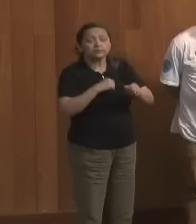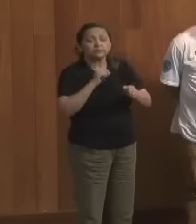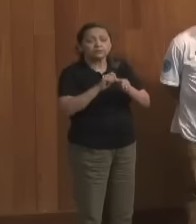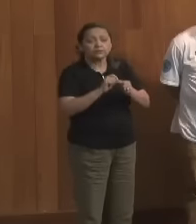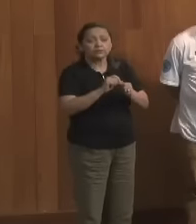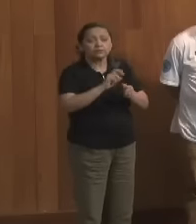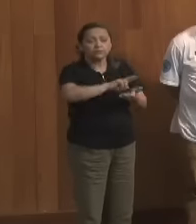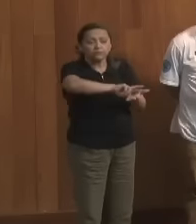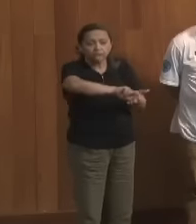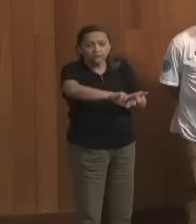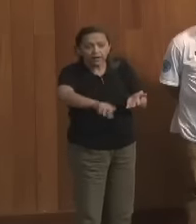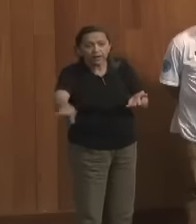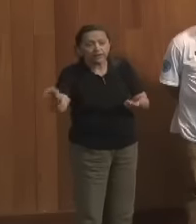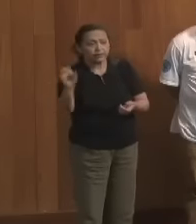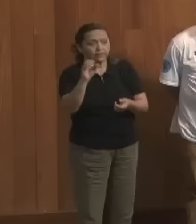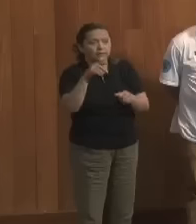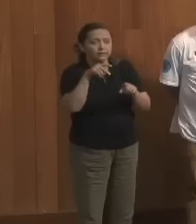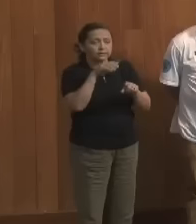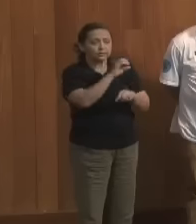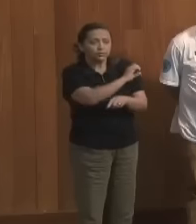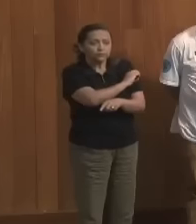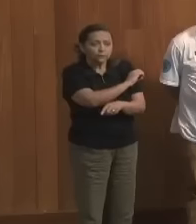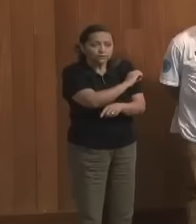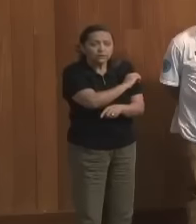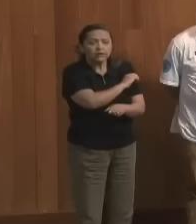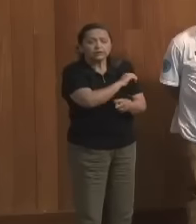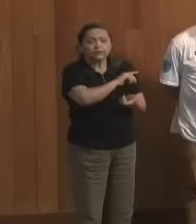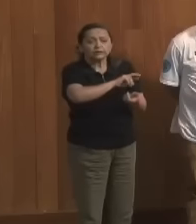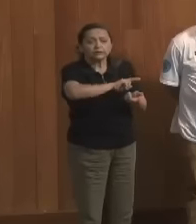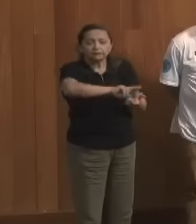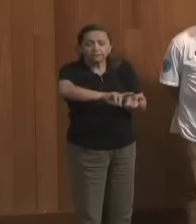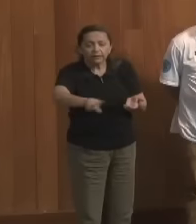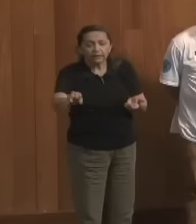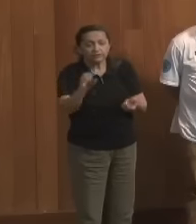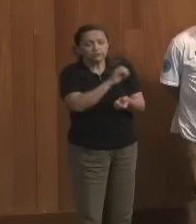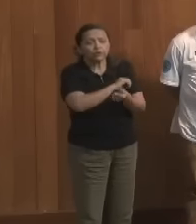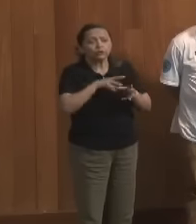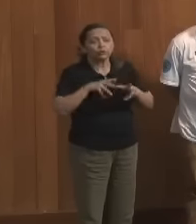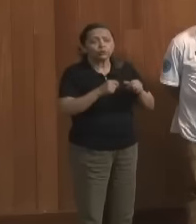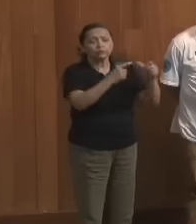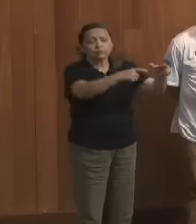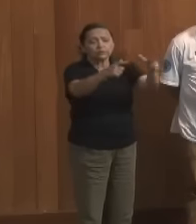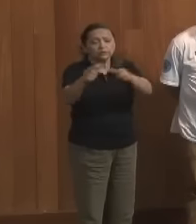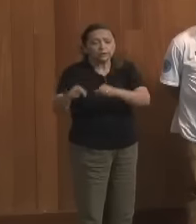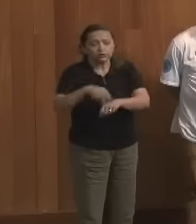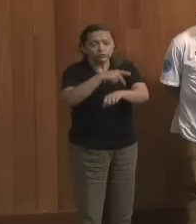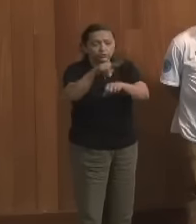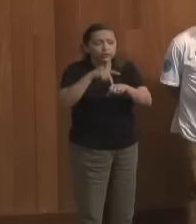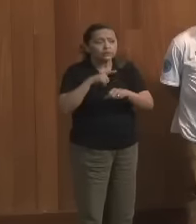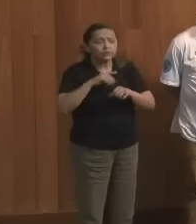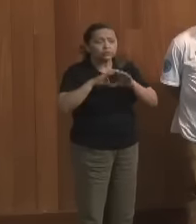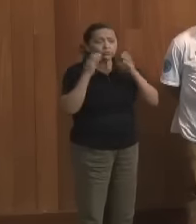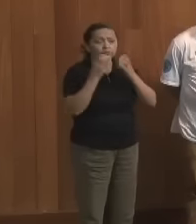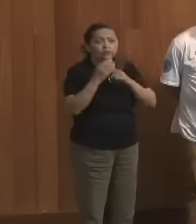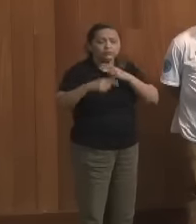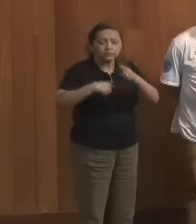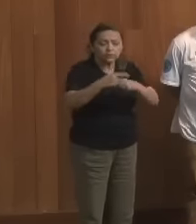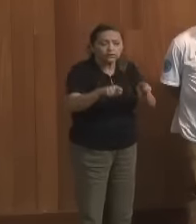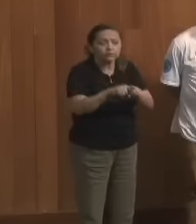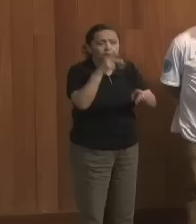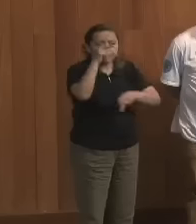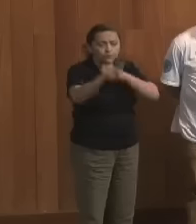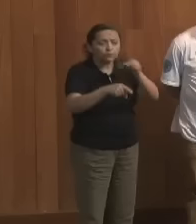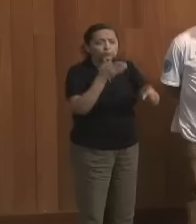várias oficinas em todas as partes do país, onde existem comunidades tradicionais, povos